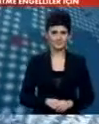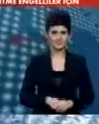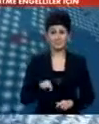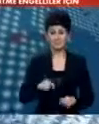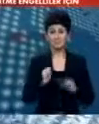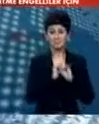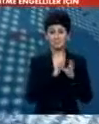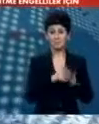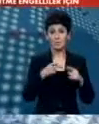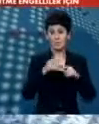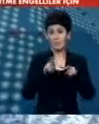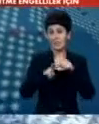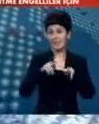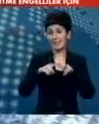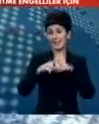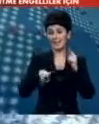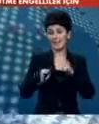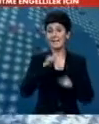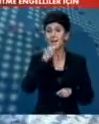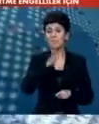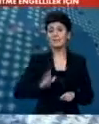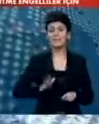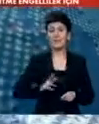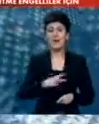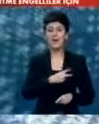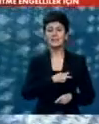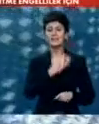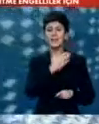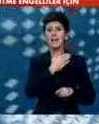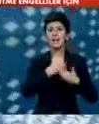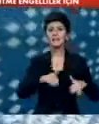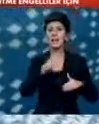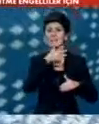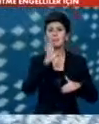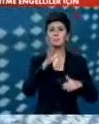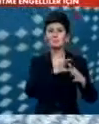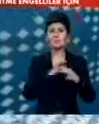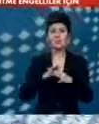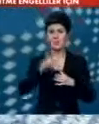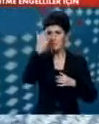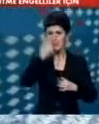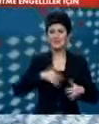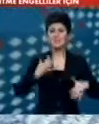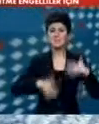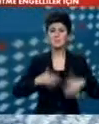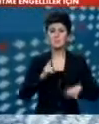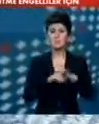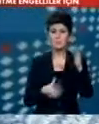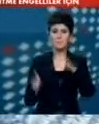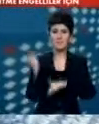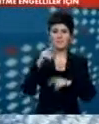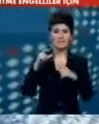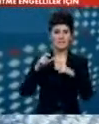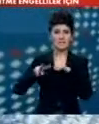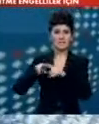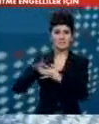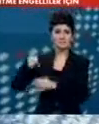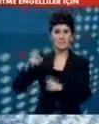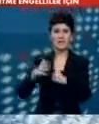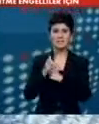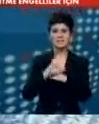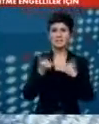Şimdi sırada romantik bir haberimiz var. Aşkın engel tanımadığına ilişkin. Bedensel engelli basketbolcu Serkan